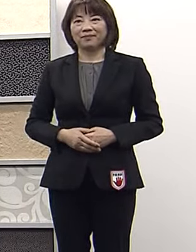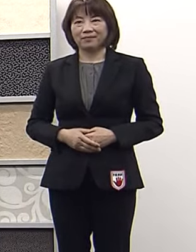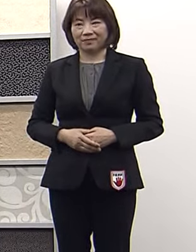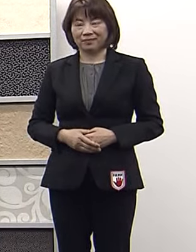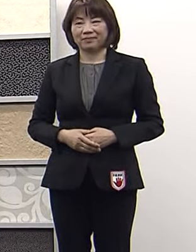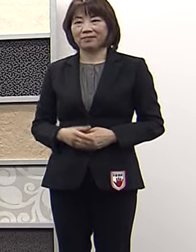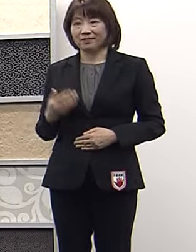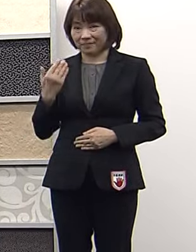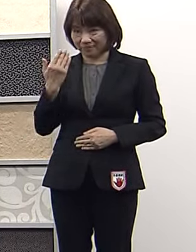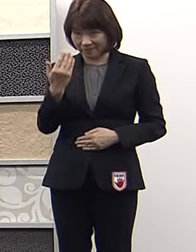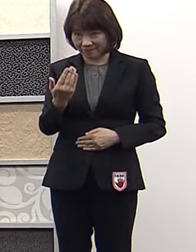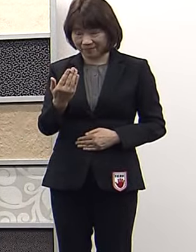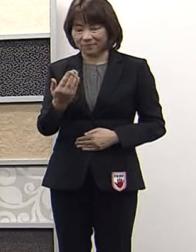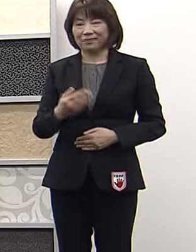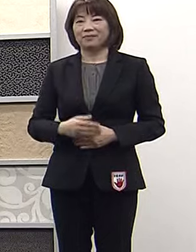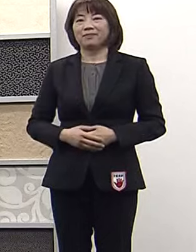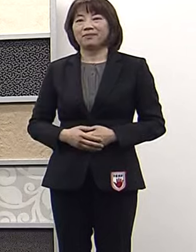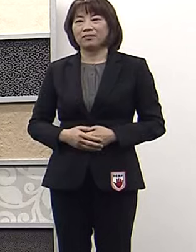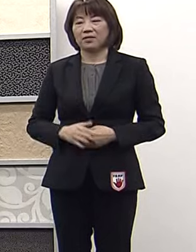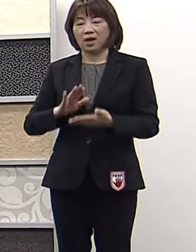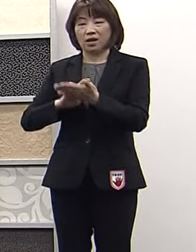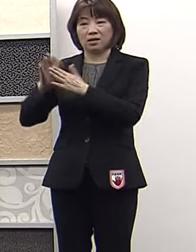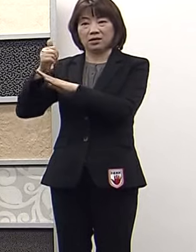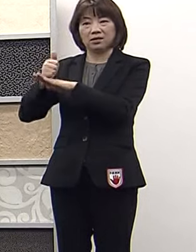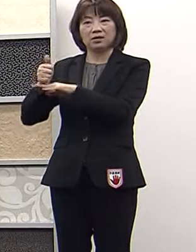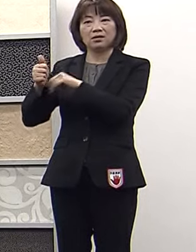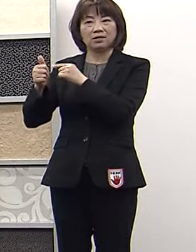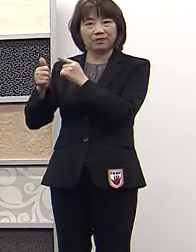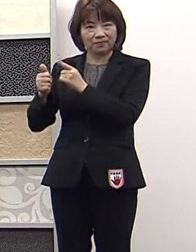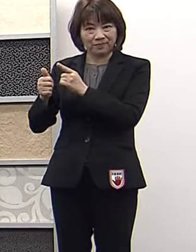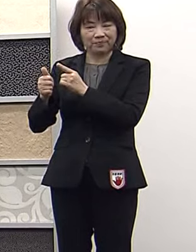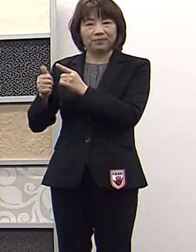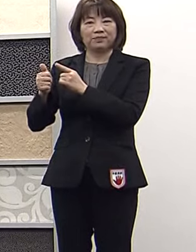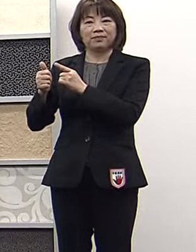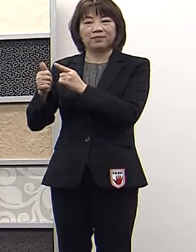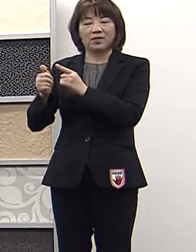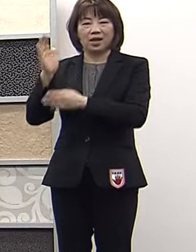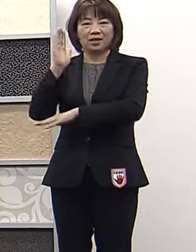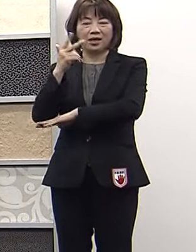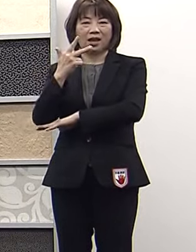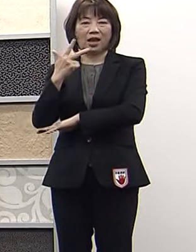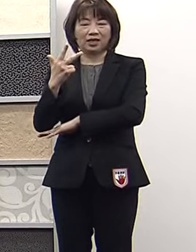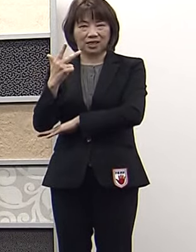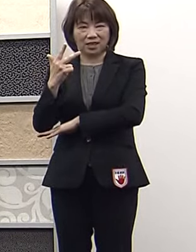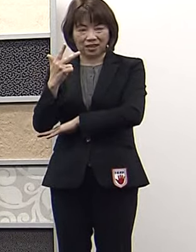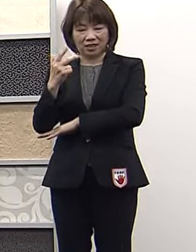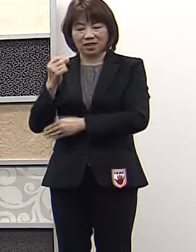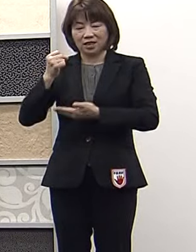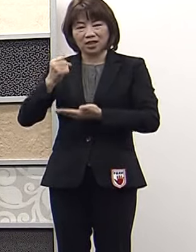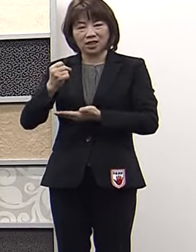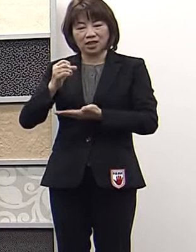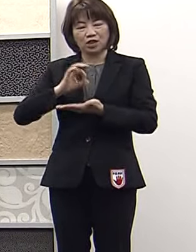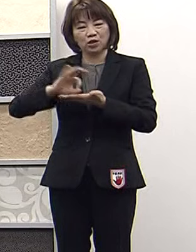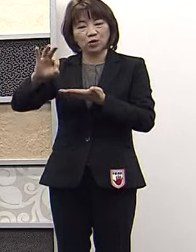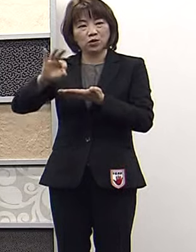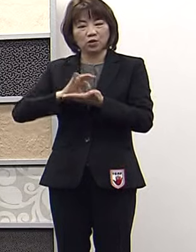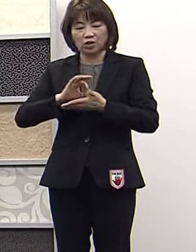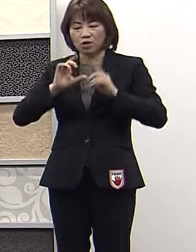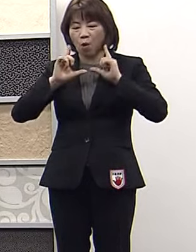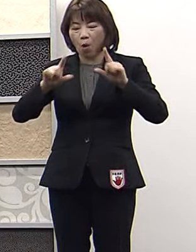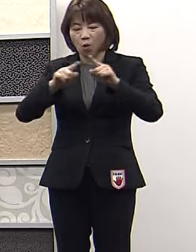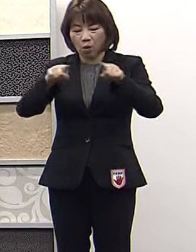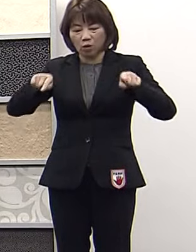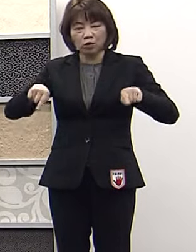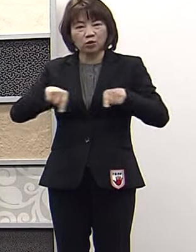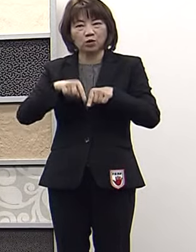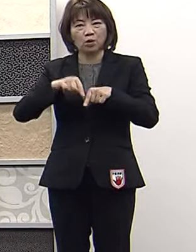続いて関連するんですけれども、知事ご自身のですね、政治資金収支報告書への不記載に関して今回の処